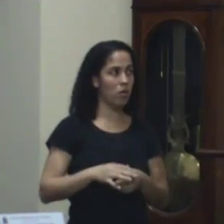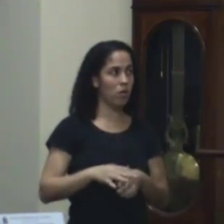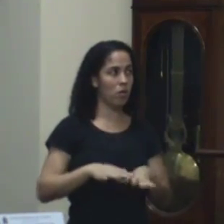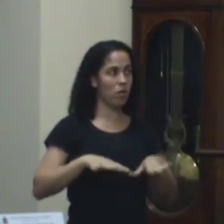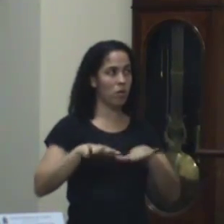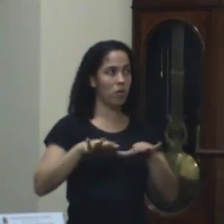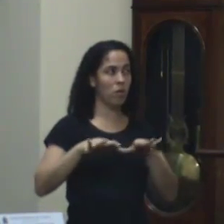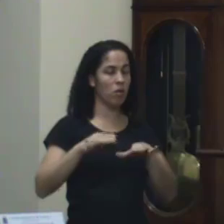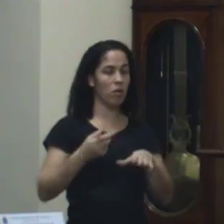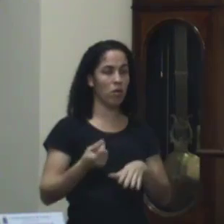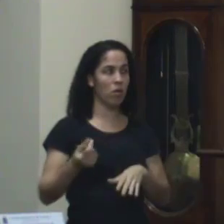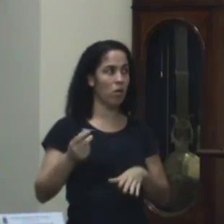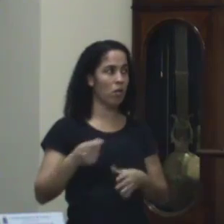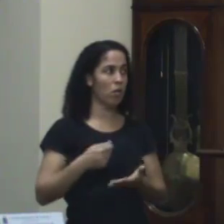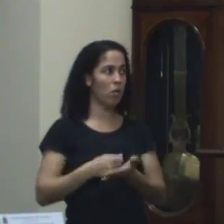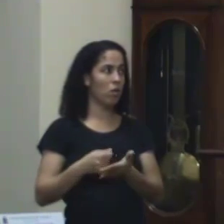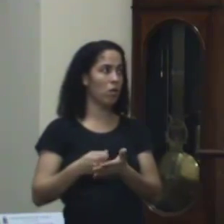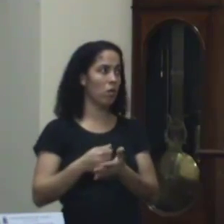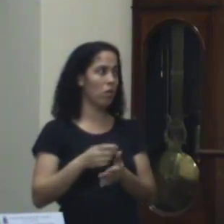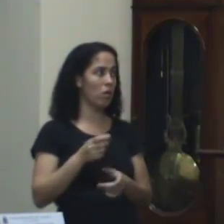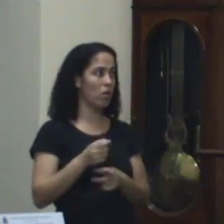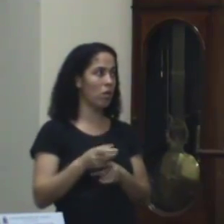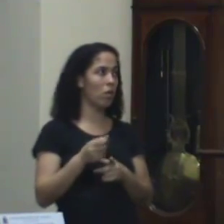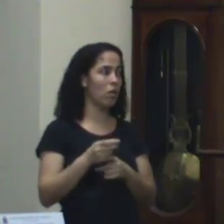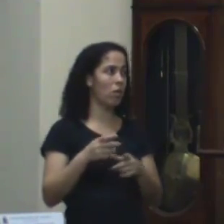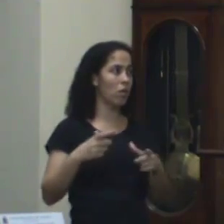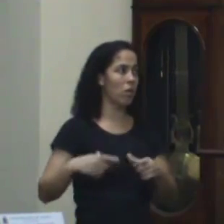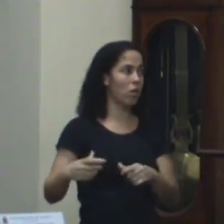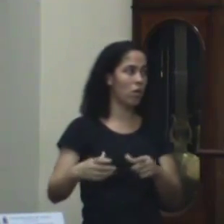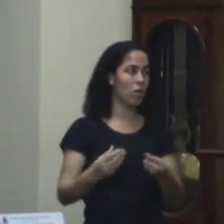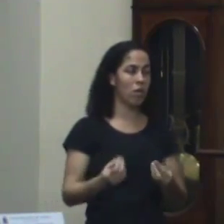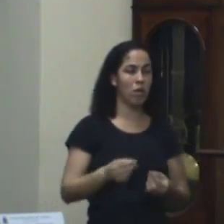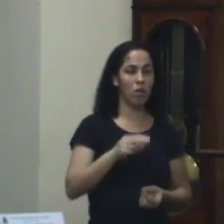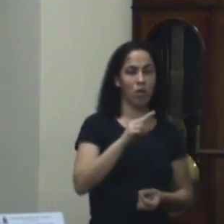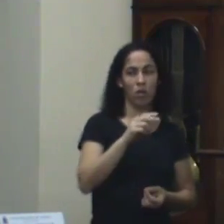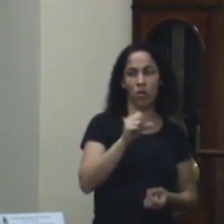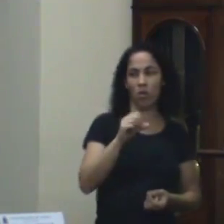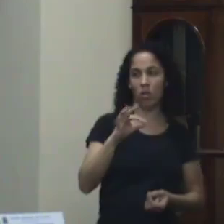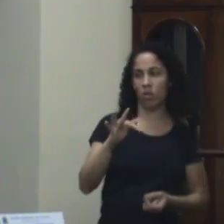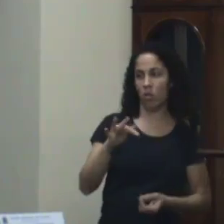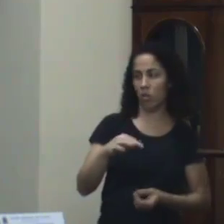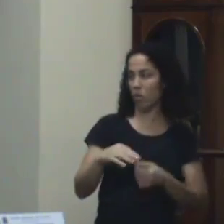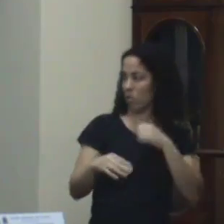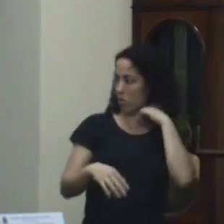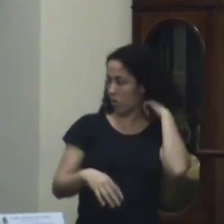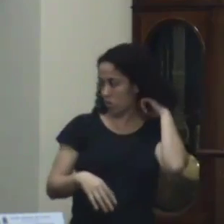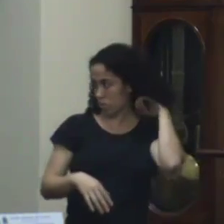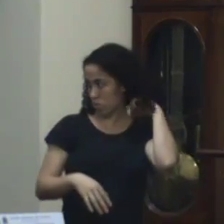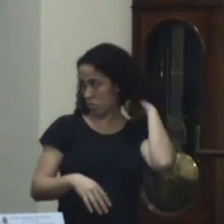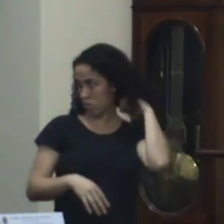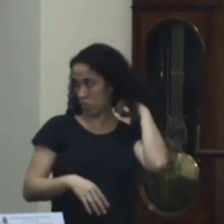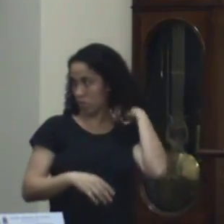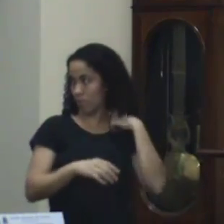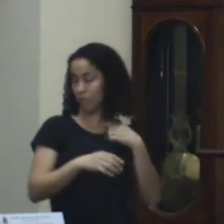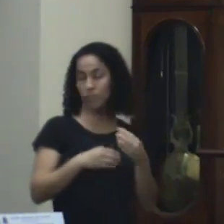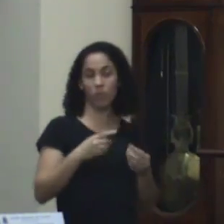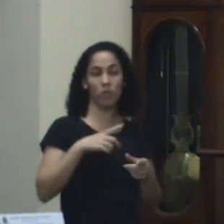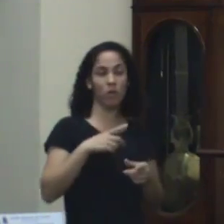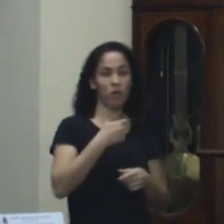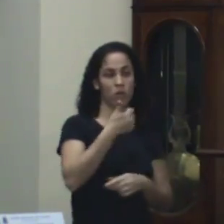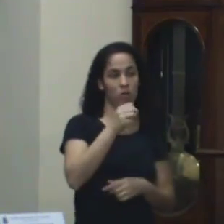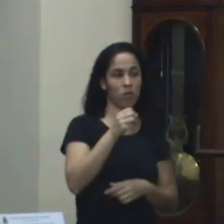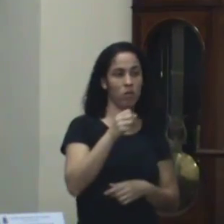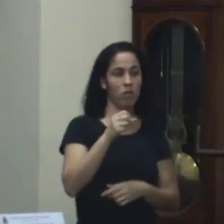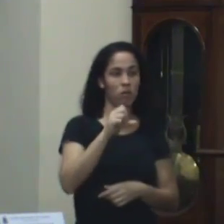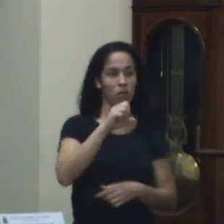mexer os cofres públicos para pagar o aluguel da onde hoje a SF é localizada. Nós teremos lá 18